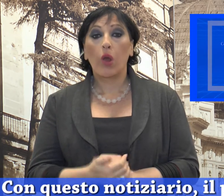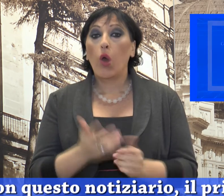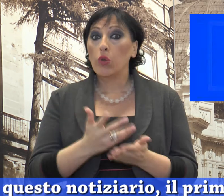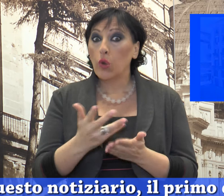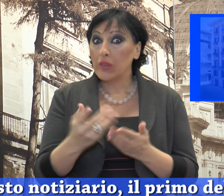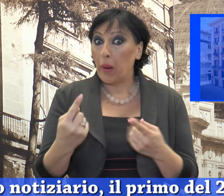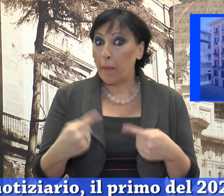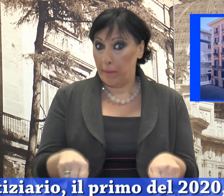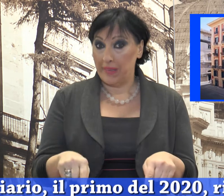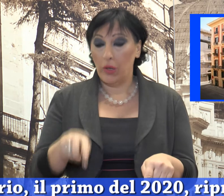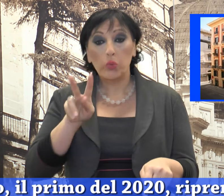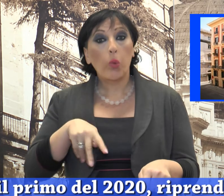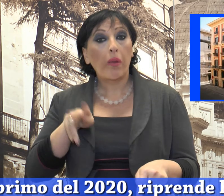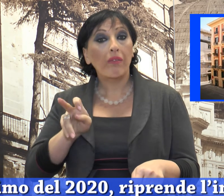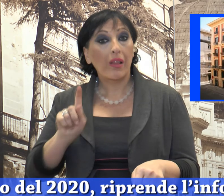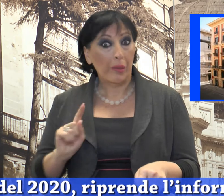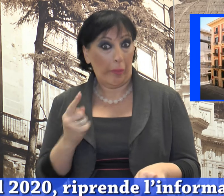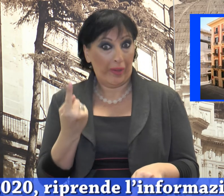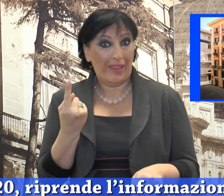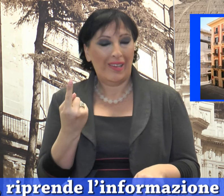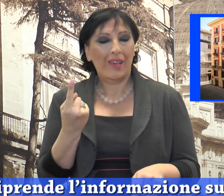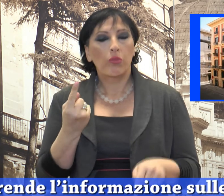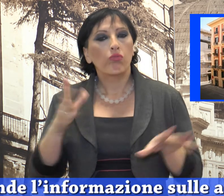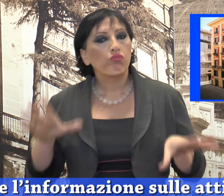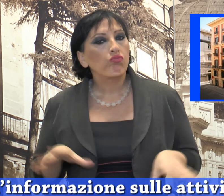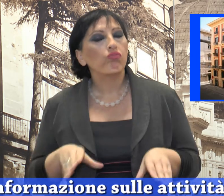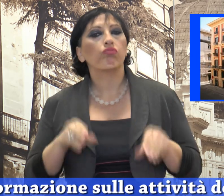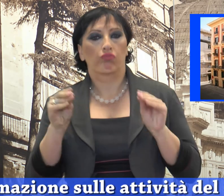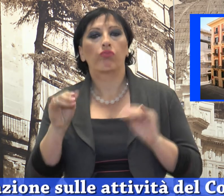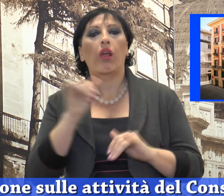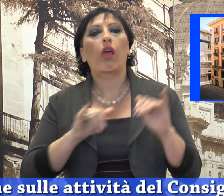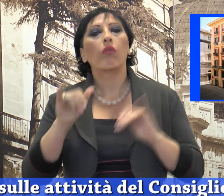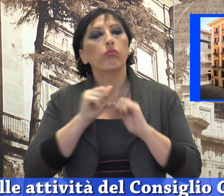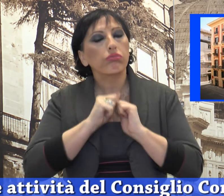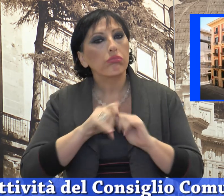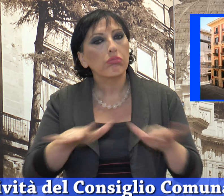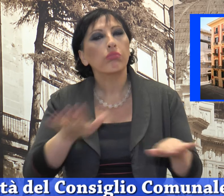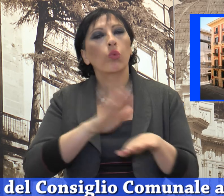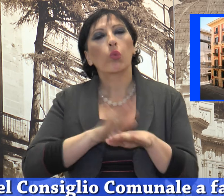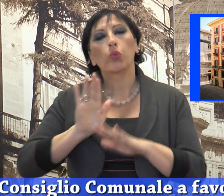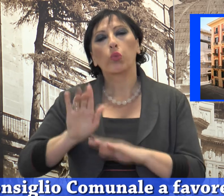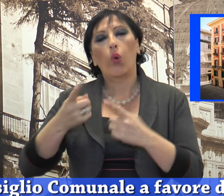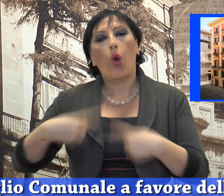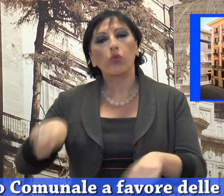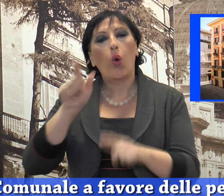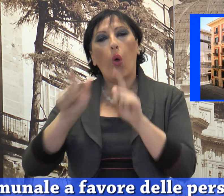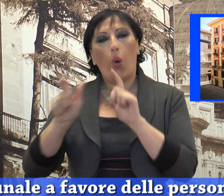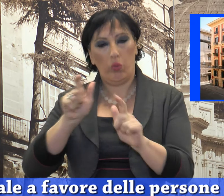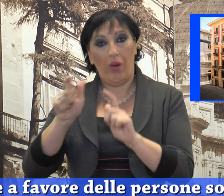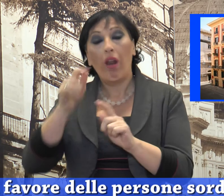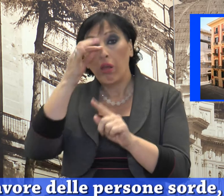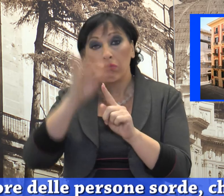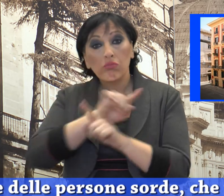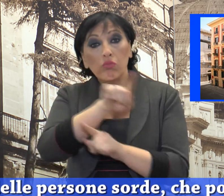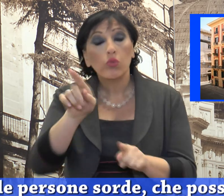notiziario, il primo del 2020, riprende l'informazione sulle attività del Consiglio Comunale a favore delle